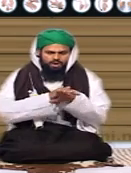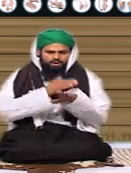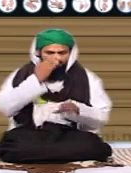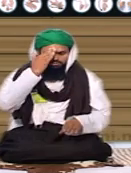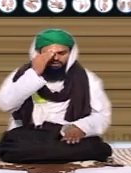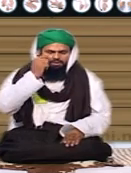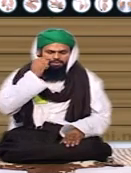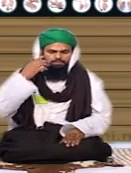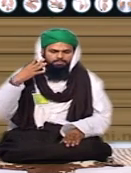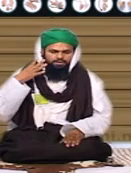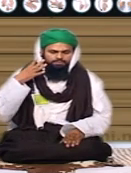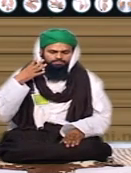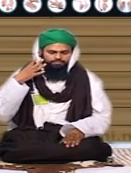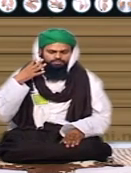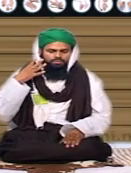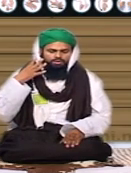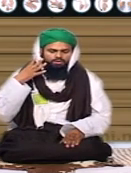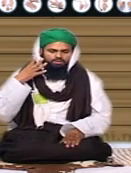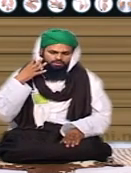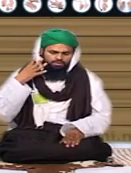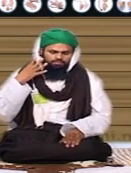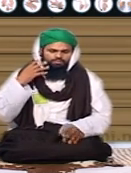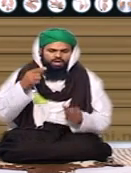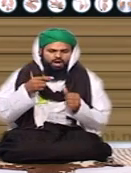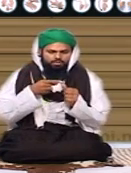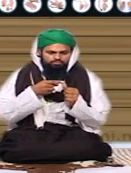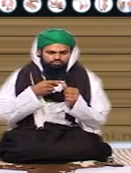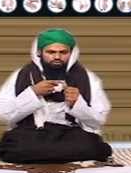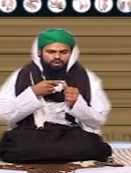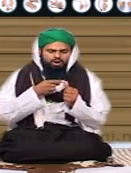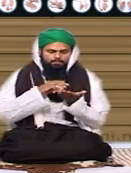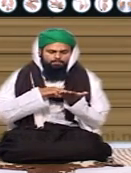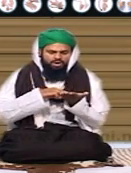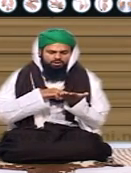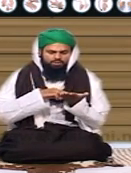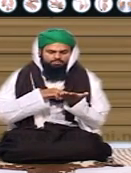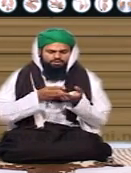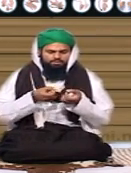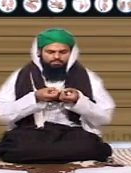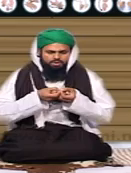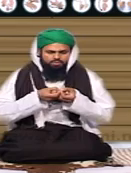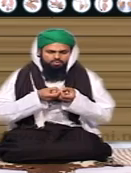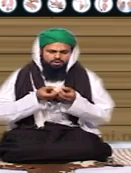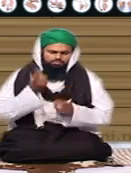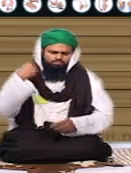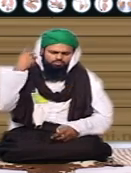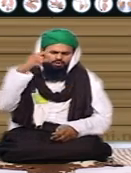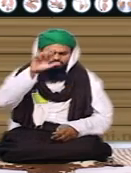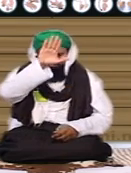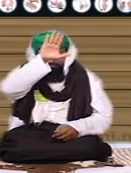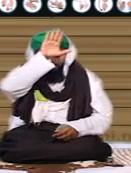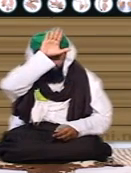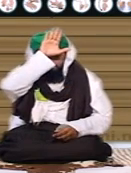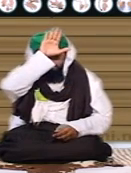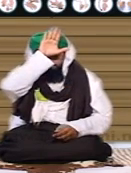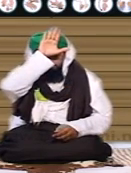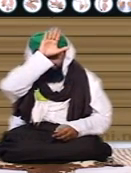بھائیوں، عبد الملک بن مروان ایک خلیفہ گزرا، غالباً یہ اموی خاندان